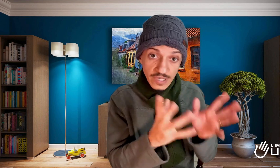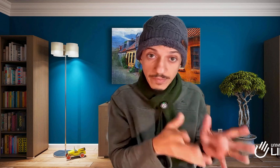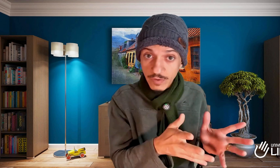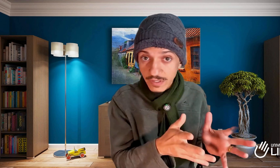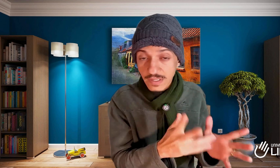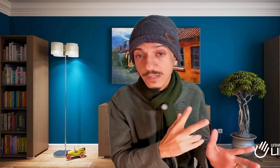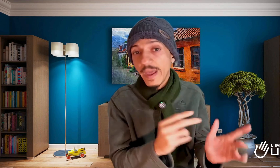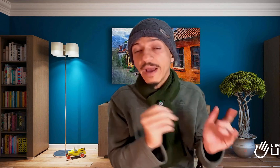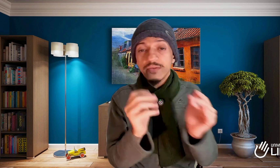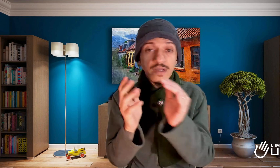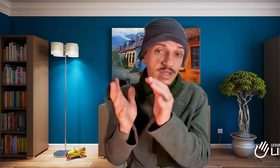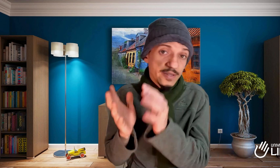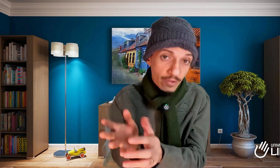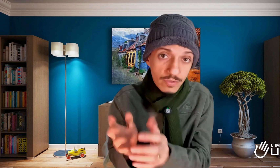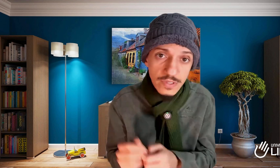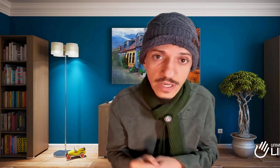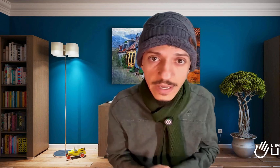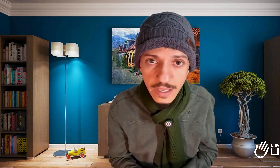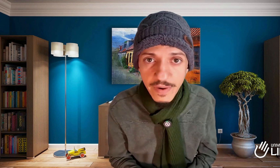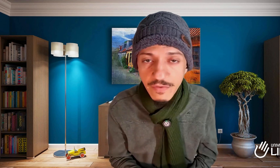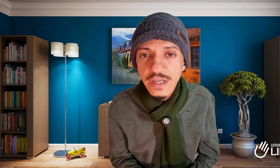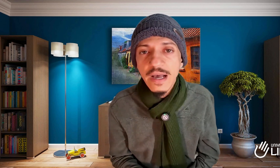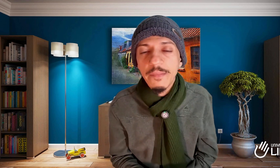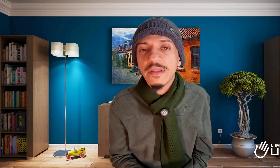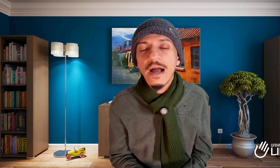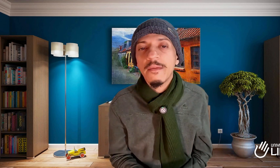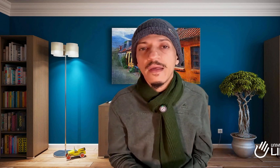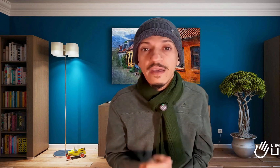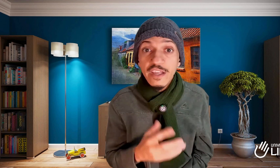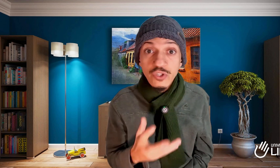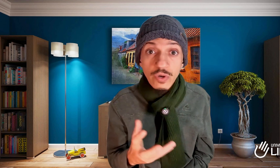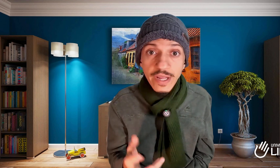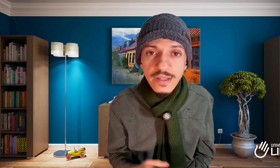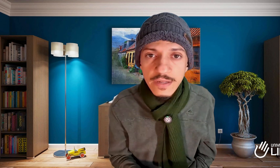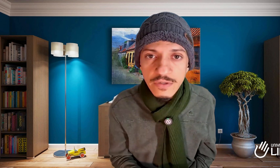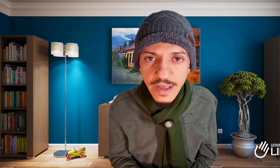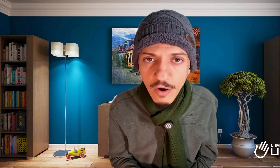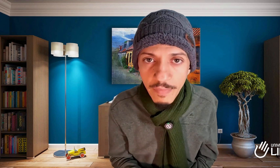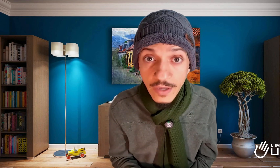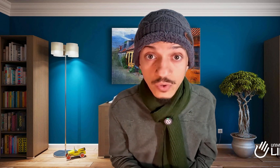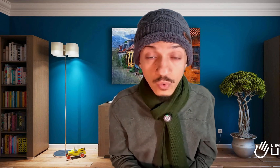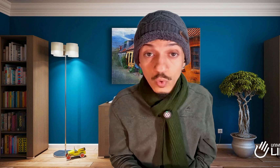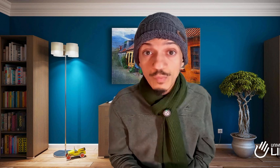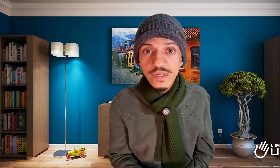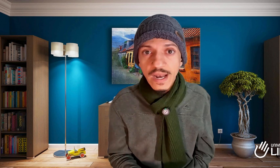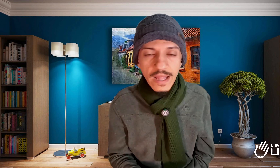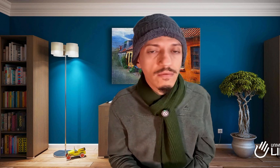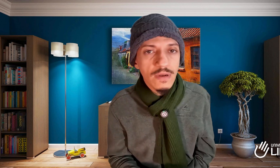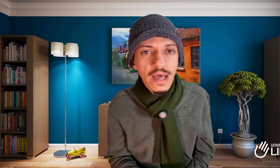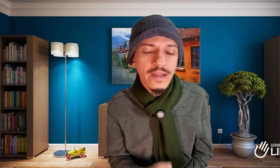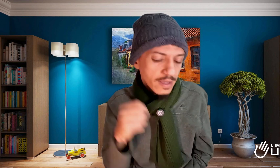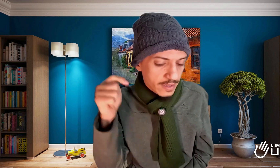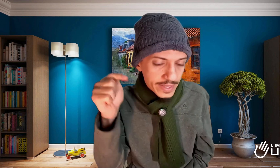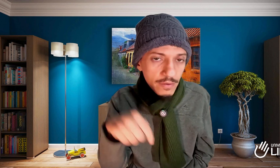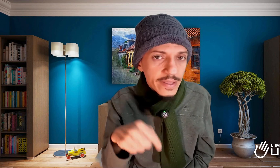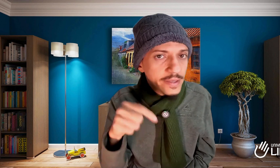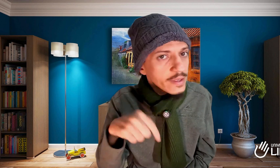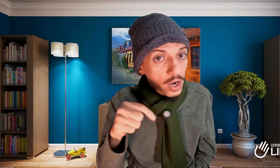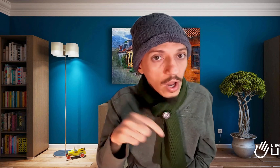absorveu esses aspectos, tem outros aqui para você captar e te orientando isso realmente num grupo seleto online, tem um link logo aqui